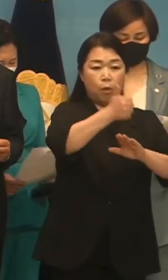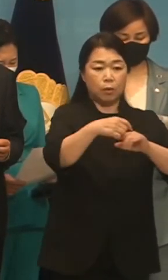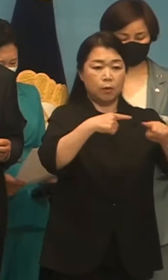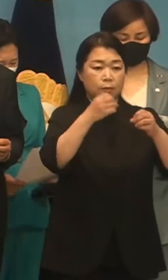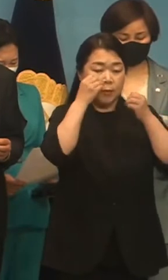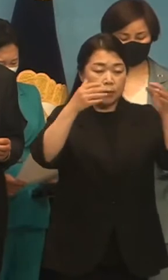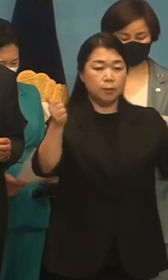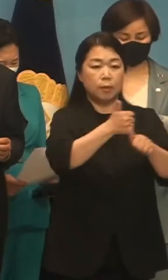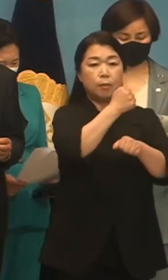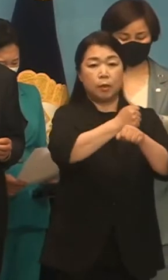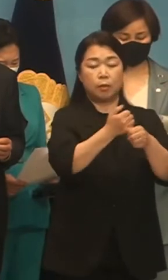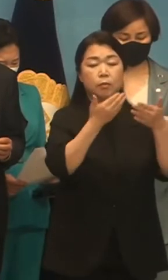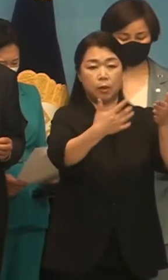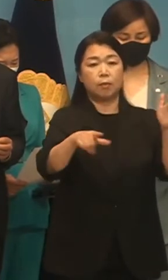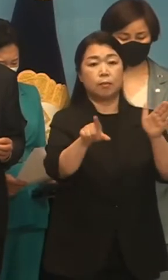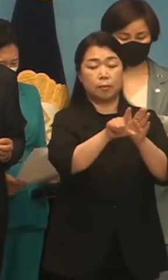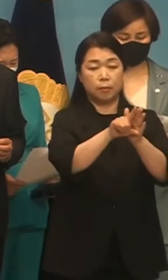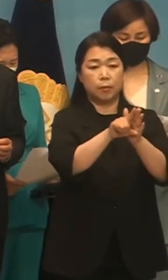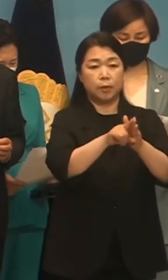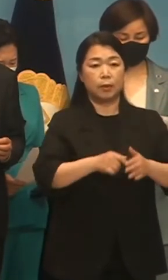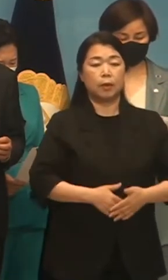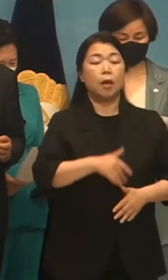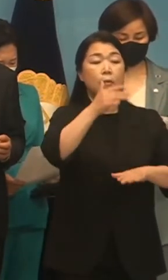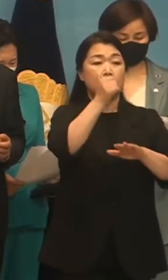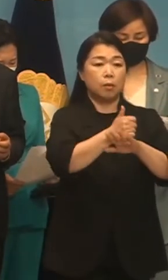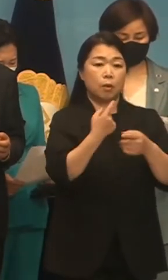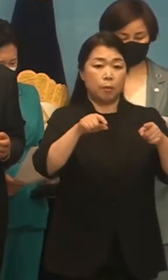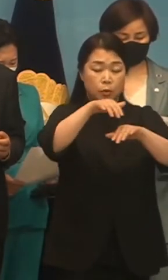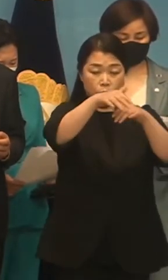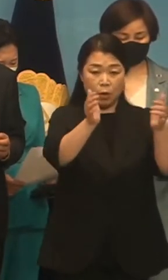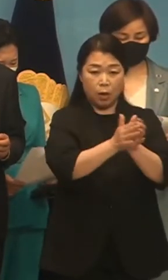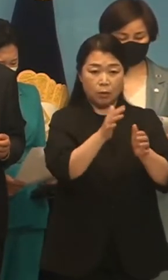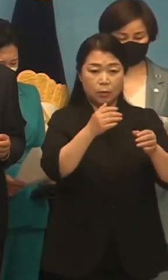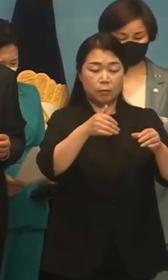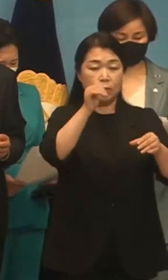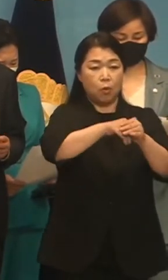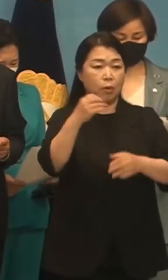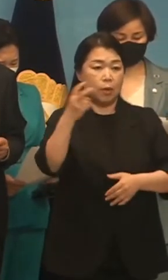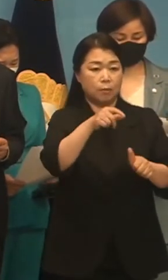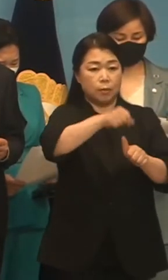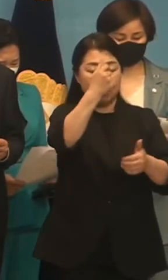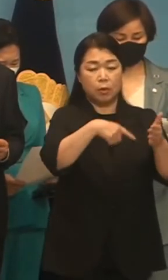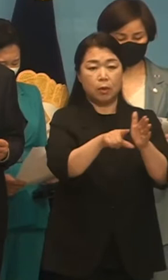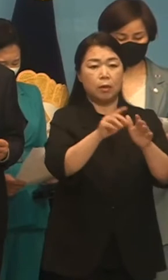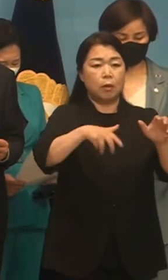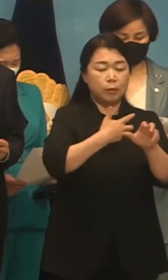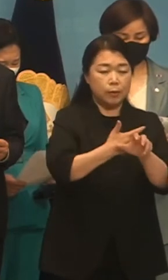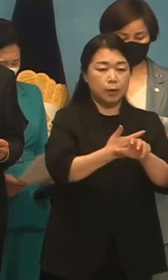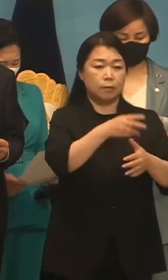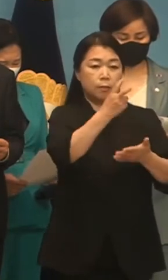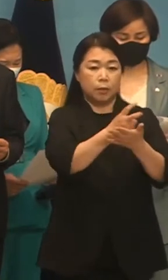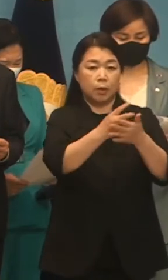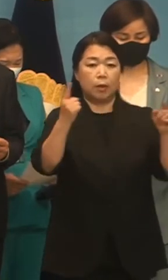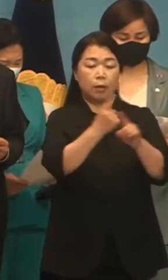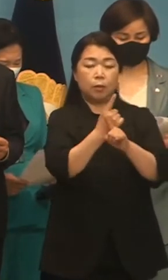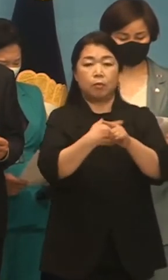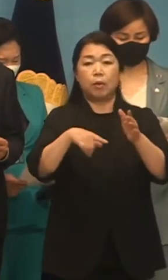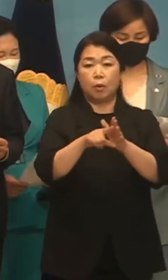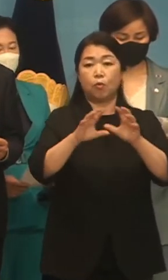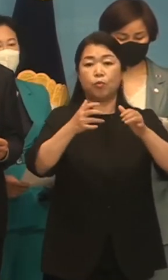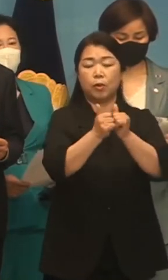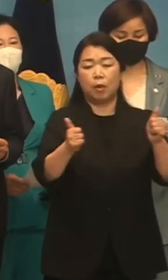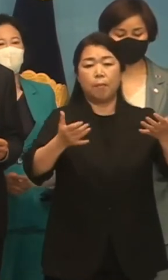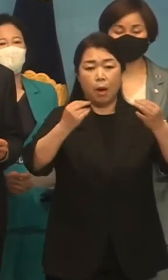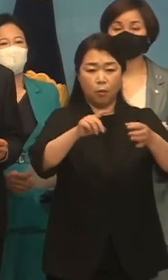정권 재창출을 이루겠습니다. 마지막으로 더불어민주당의 정권 재창출을 위한 혁신과 당 제도 개선에 국민